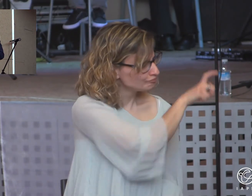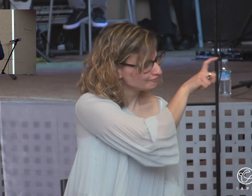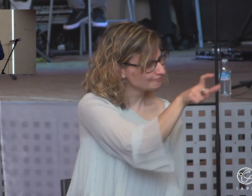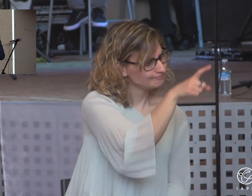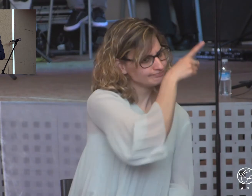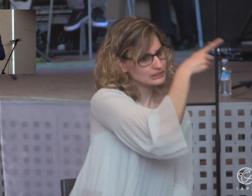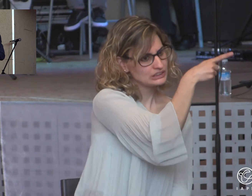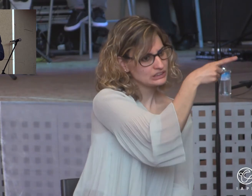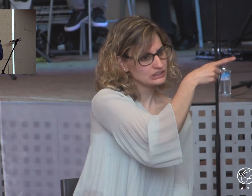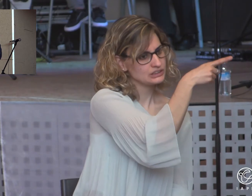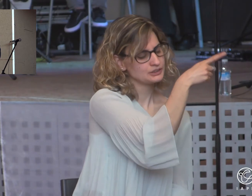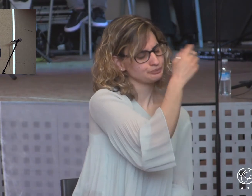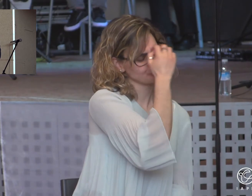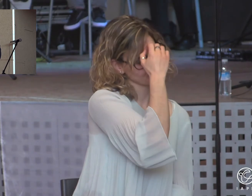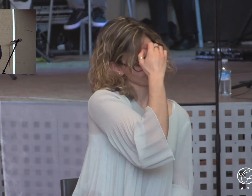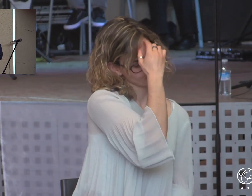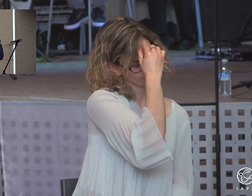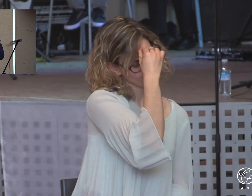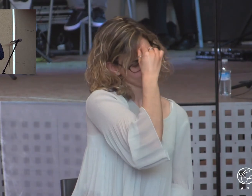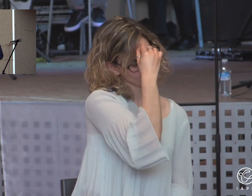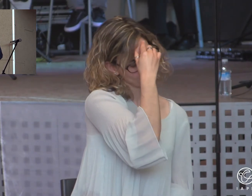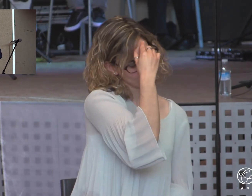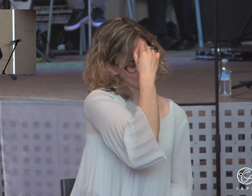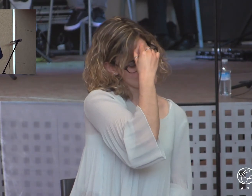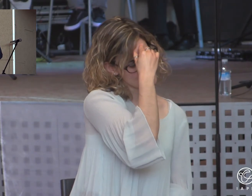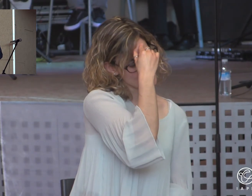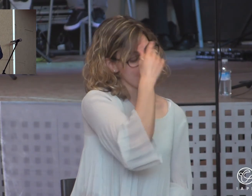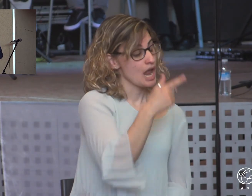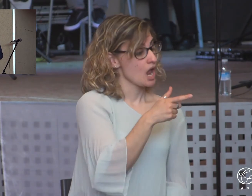No somos un cordero sin defecto.